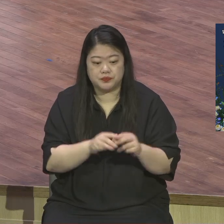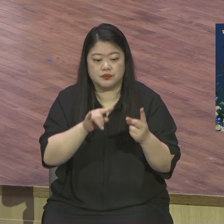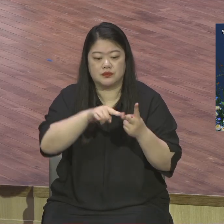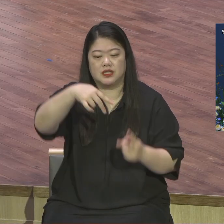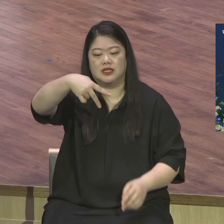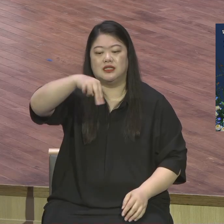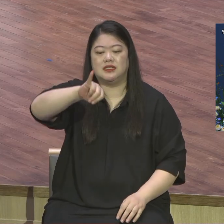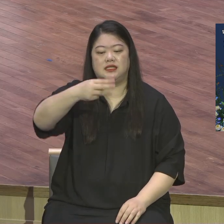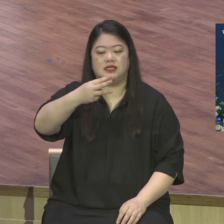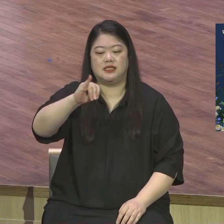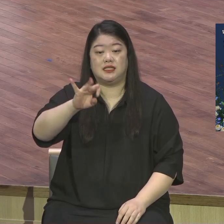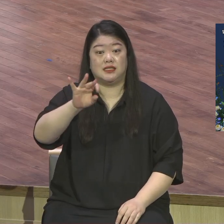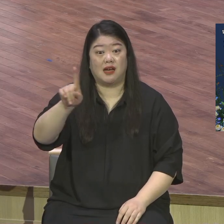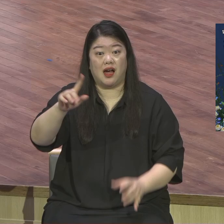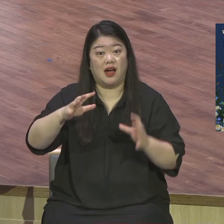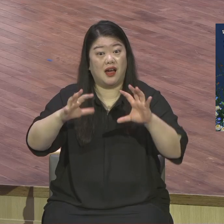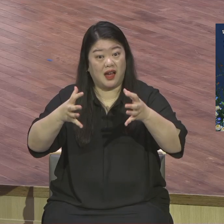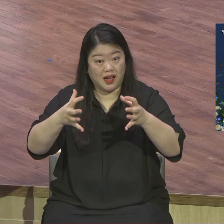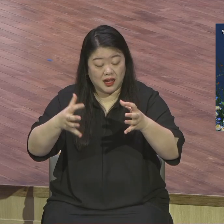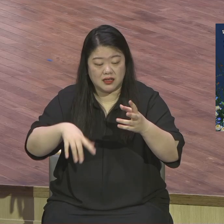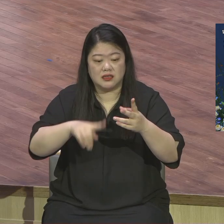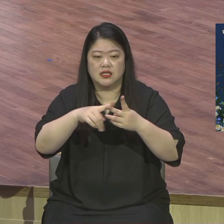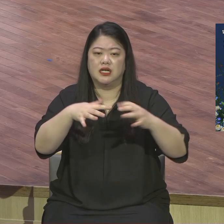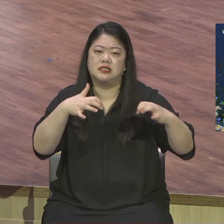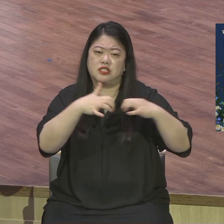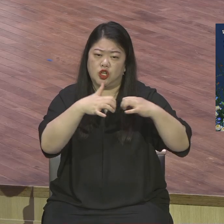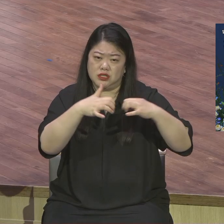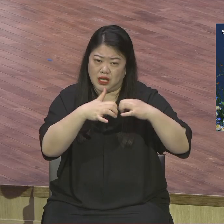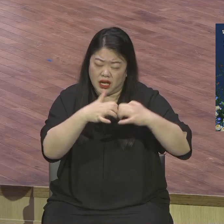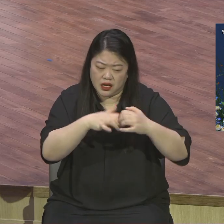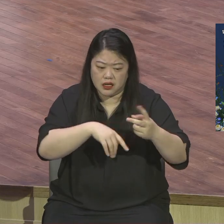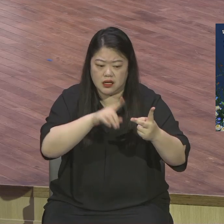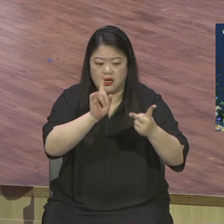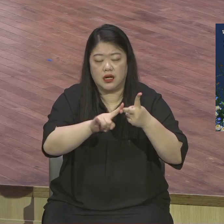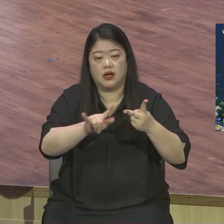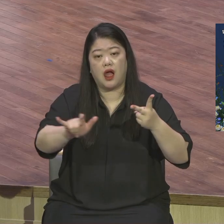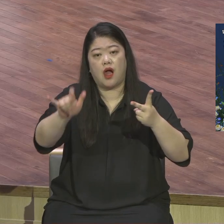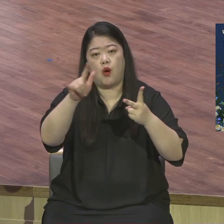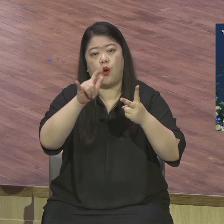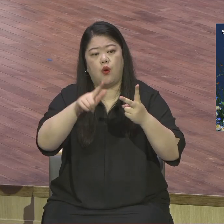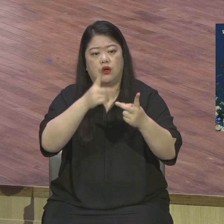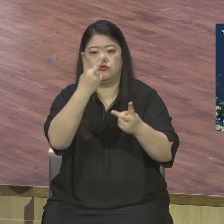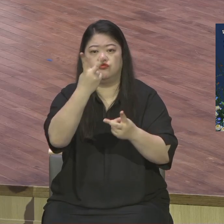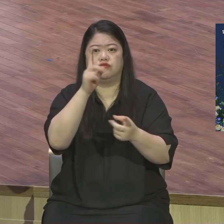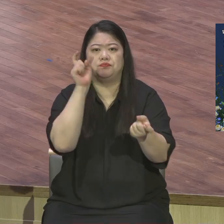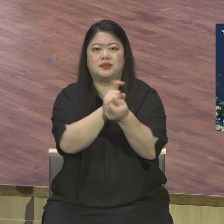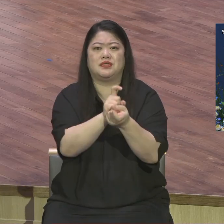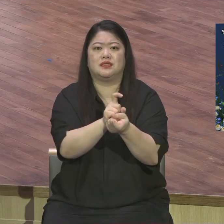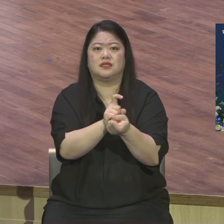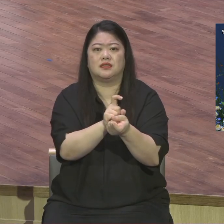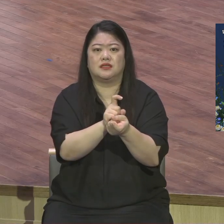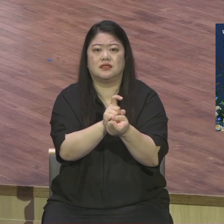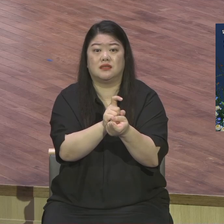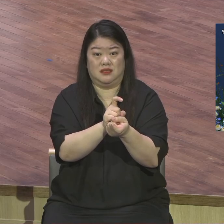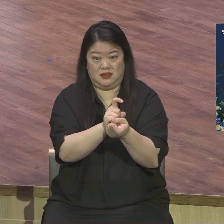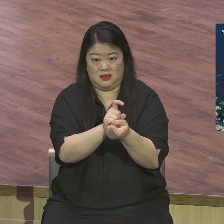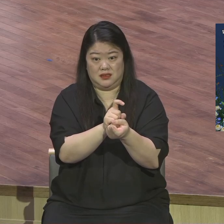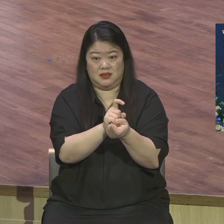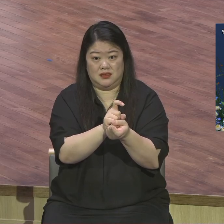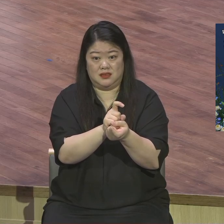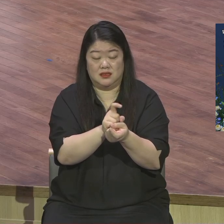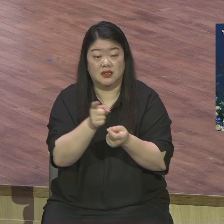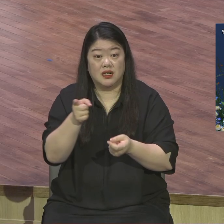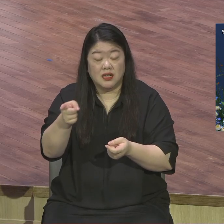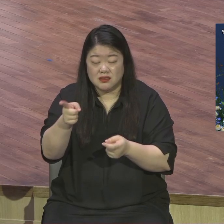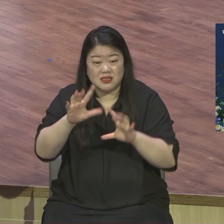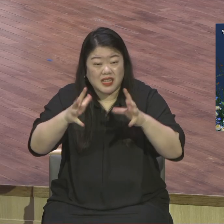경제적 충격이 얼마나 컸던지 시리아는 오래됐잖아요 다섯 명 중에 세 명은